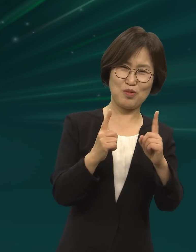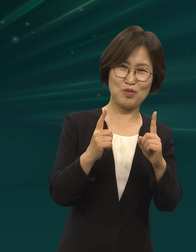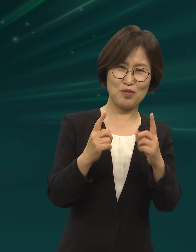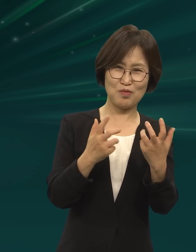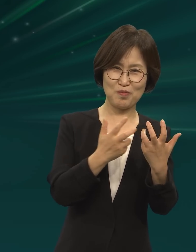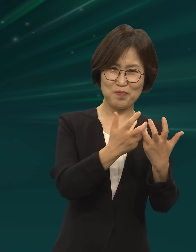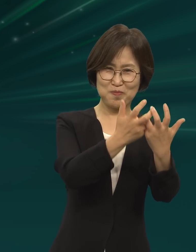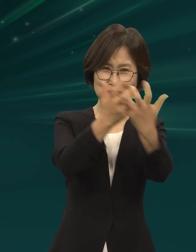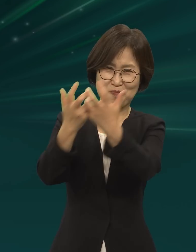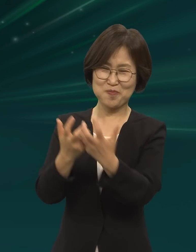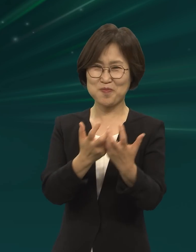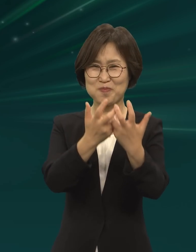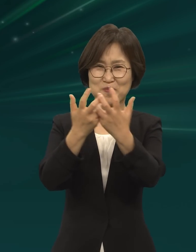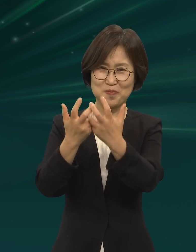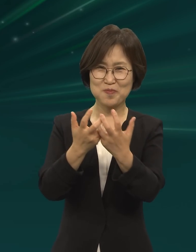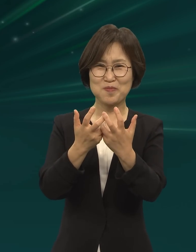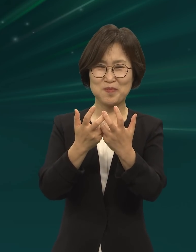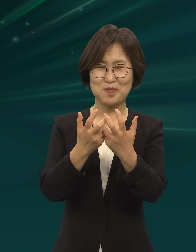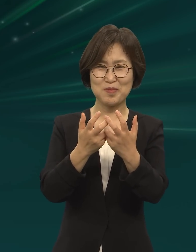이렇게